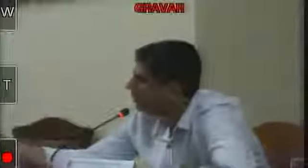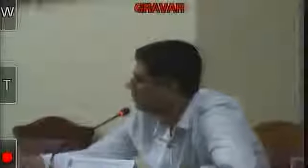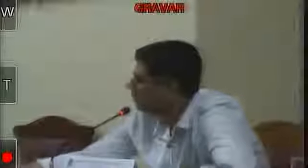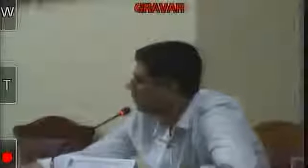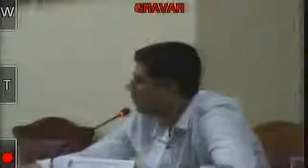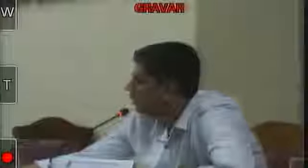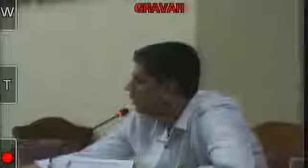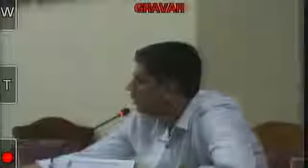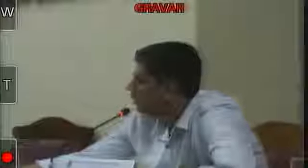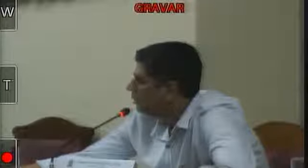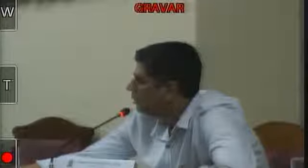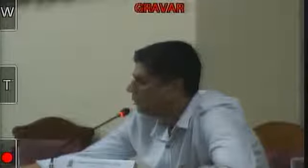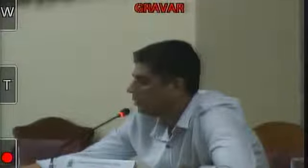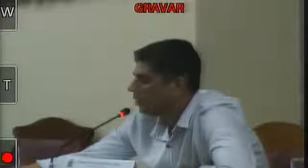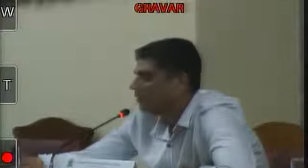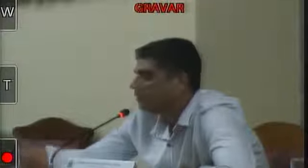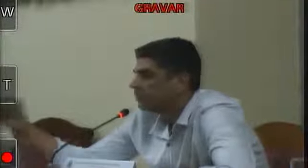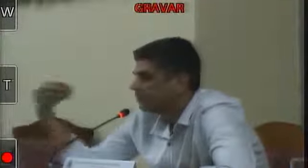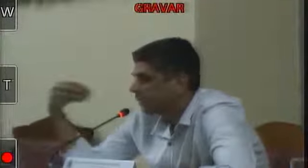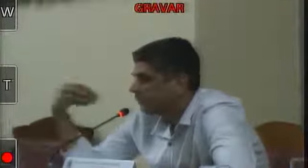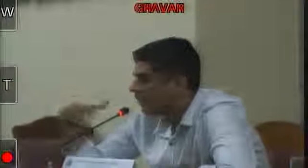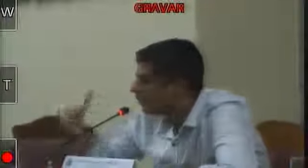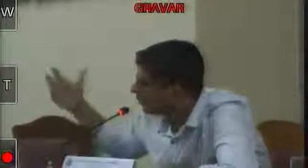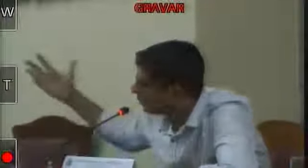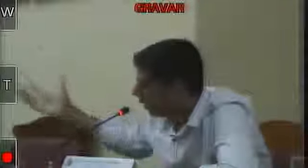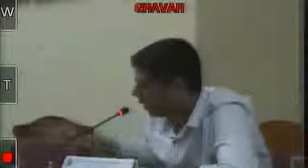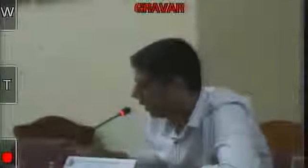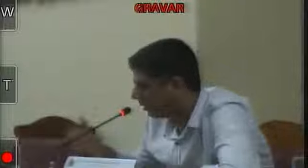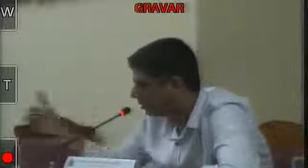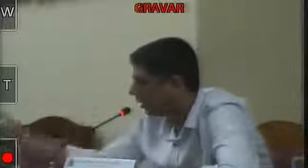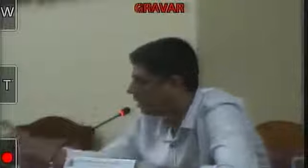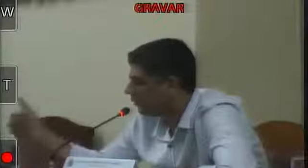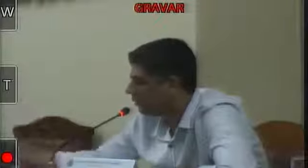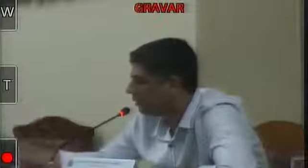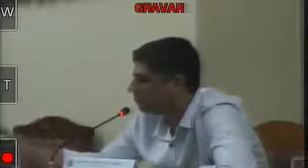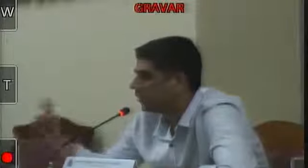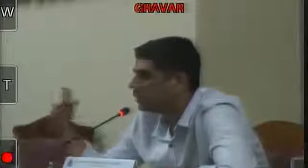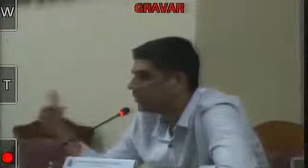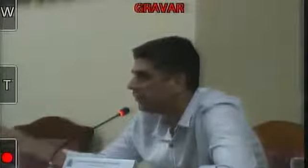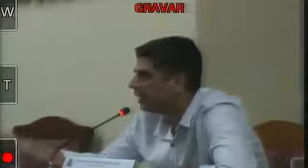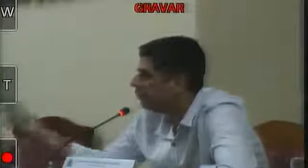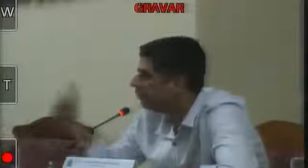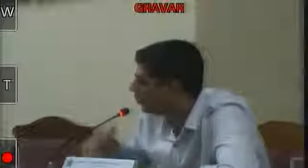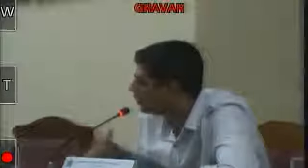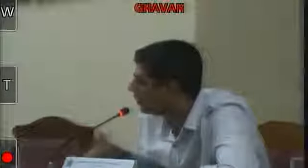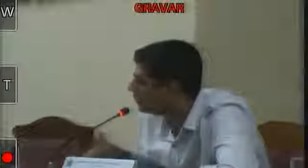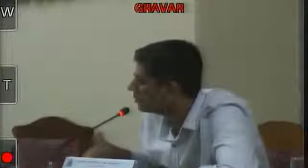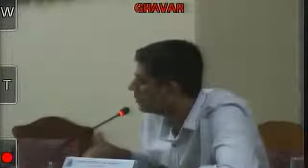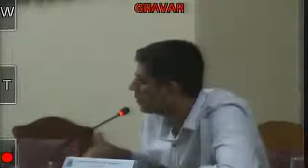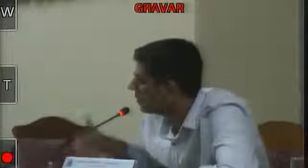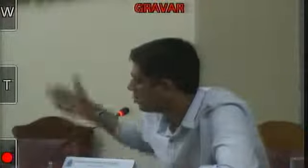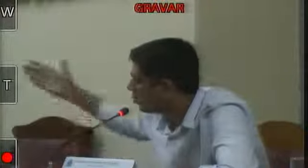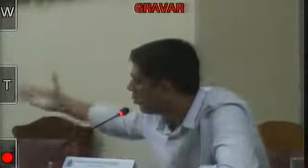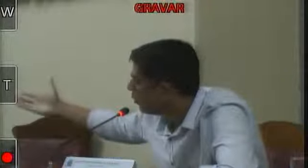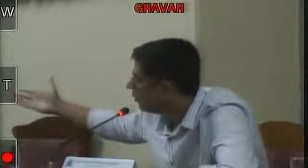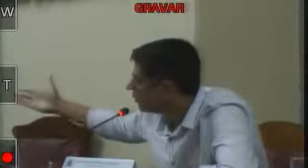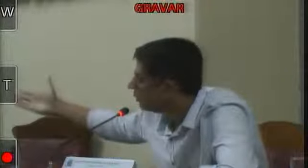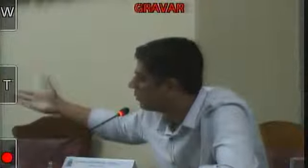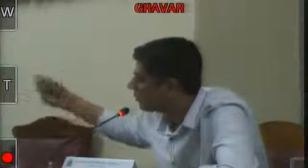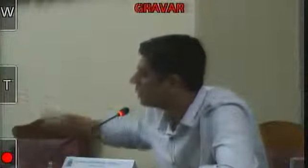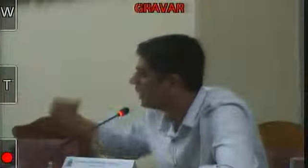planejada. Entendeu? Aí vem a secretária para cá, não sabe quem fez, não sabe quem faz, não viu o processo, mas ocupa